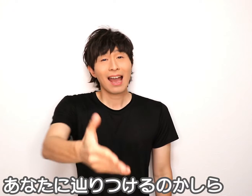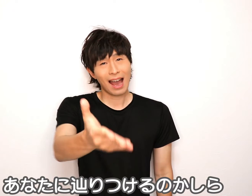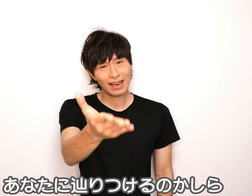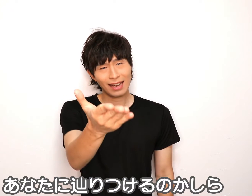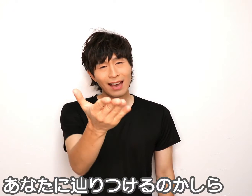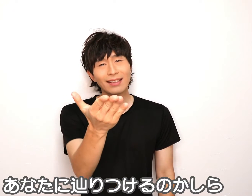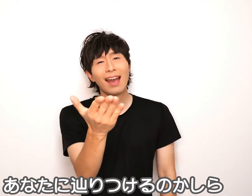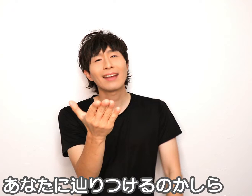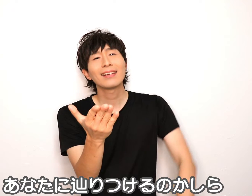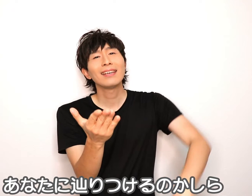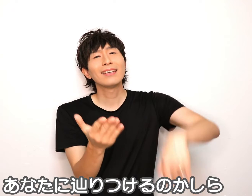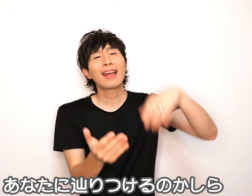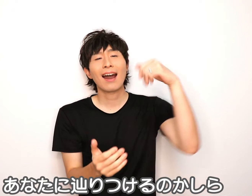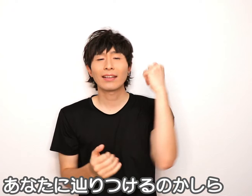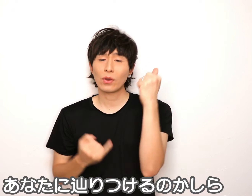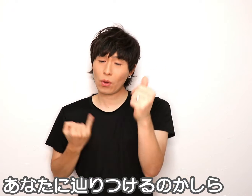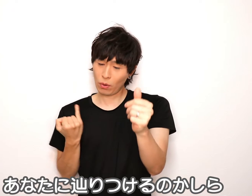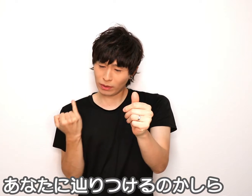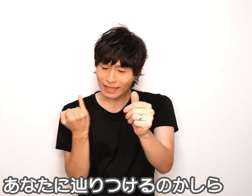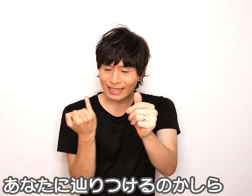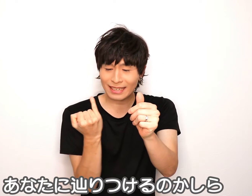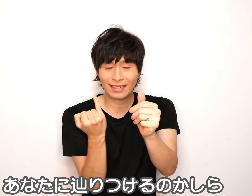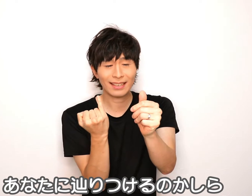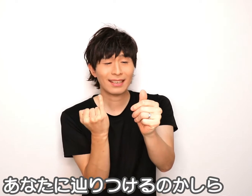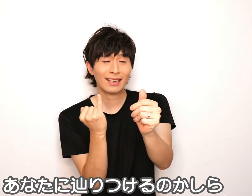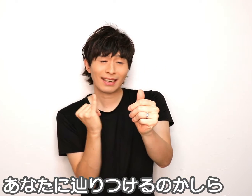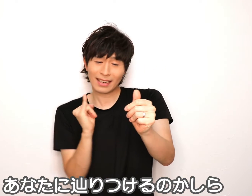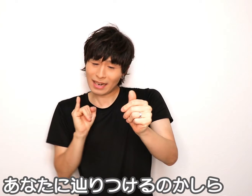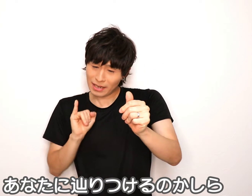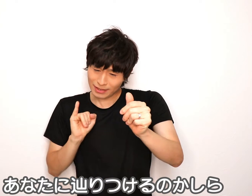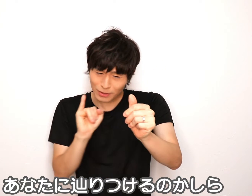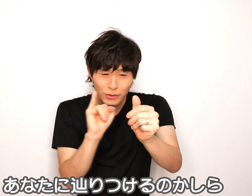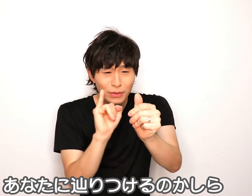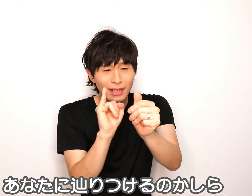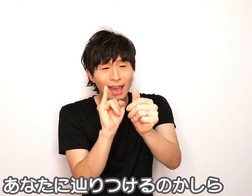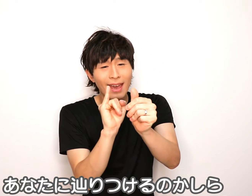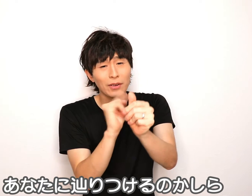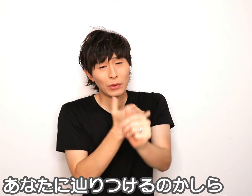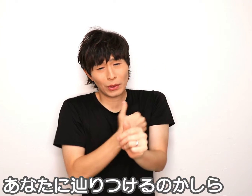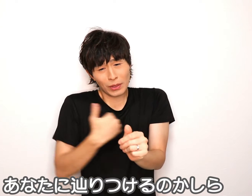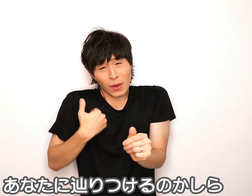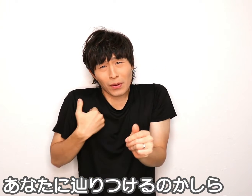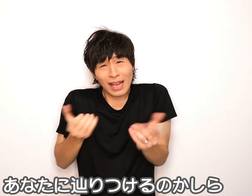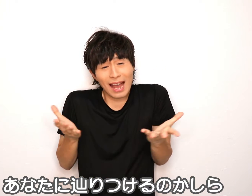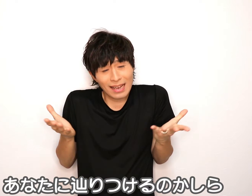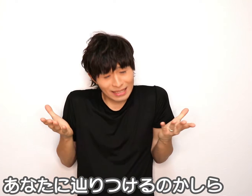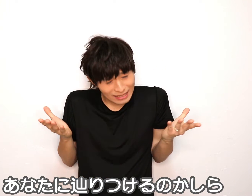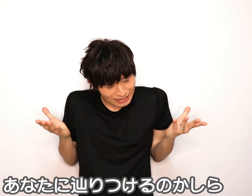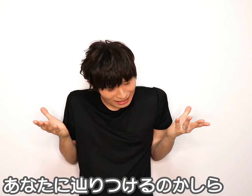あなたにたどりつけるのかし